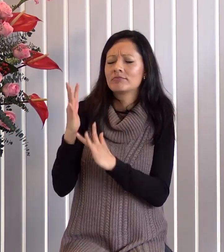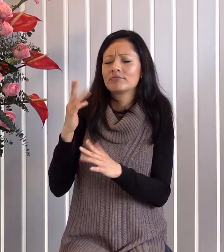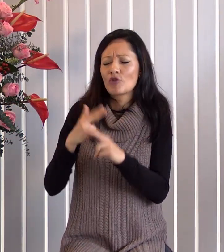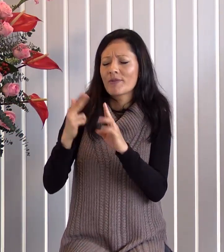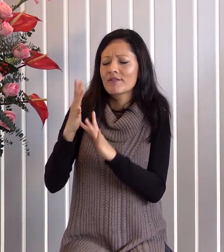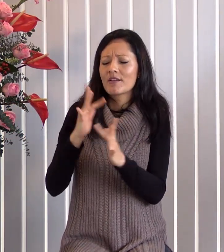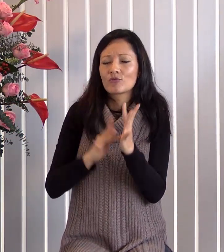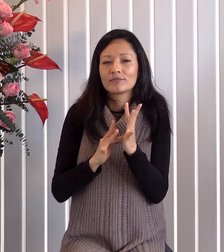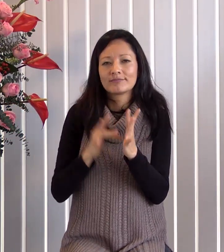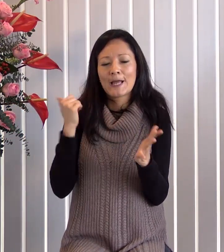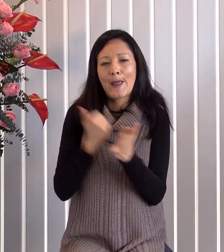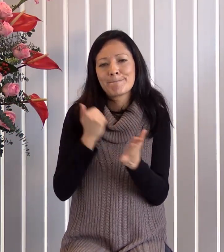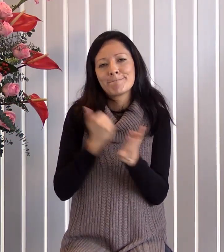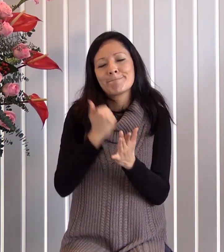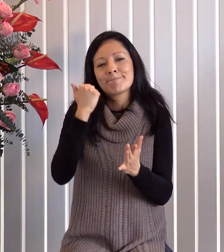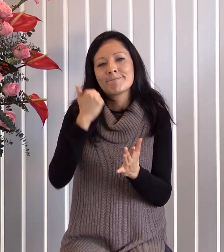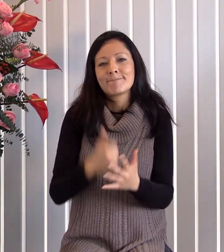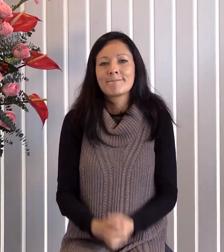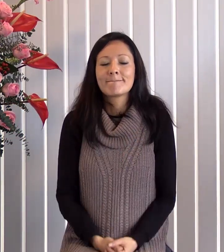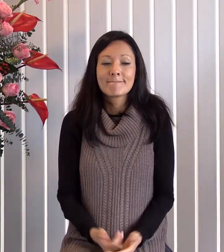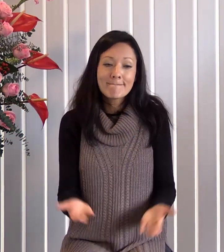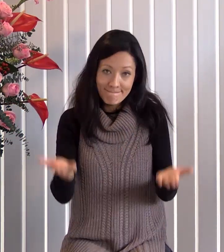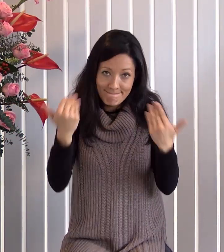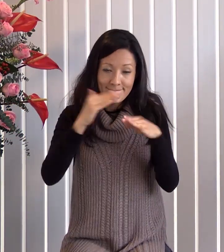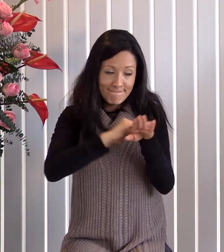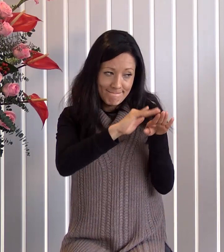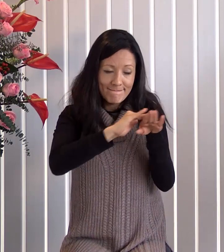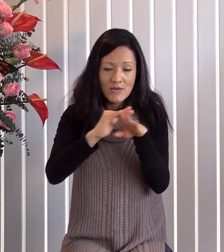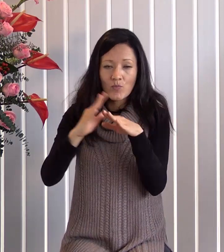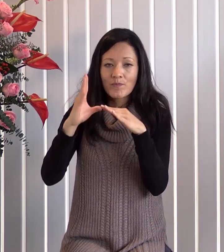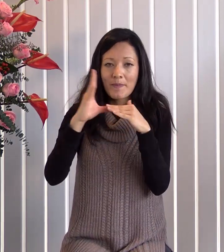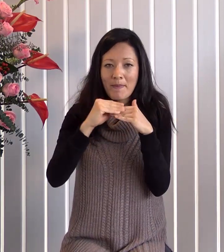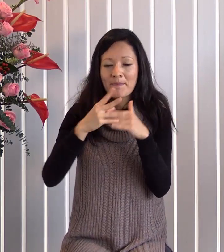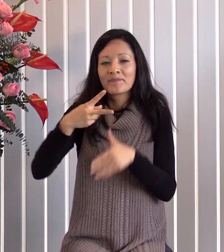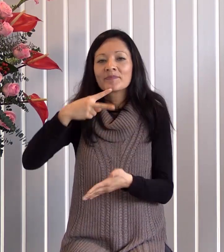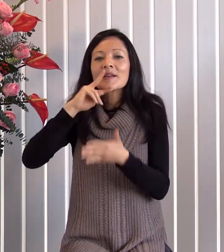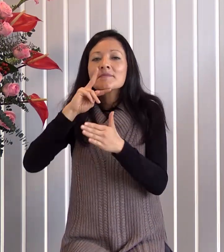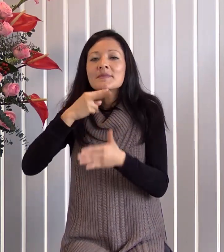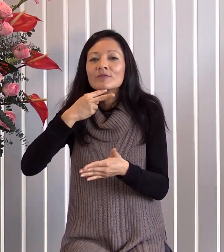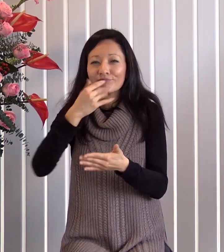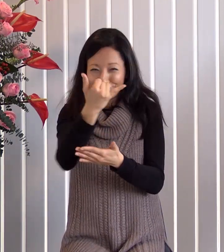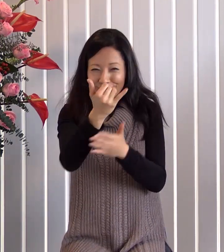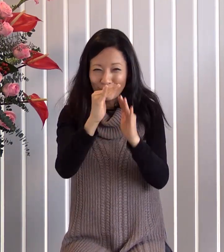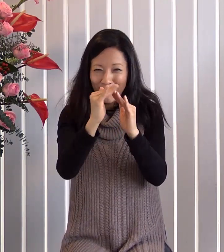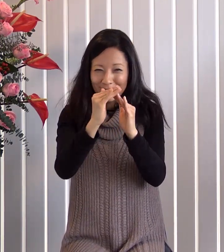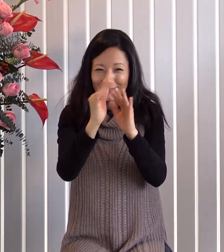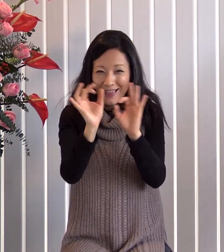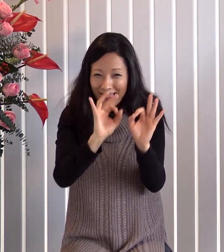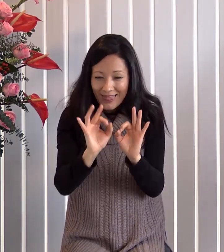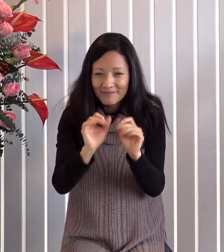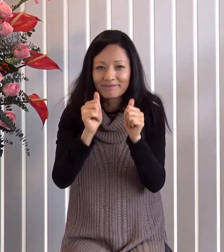nombre de Jesús. Amén. Vamos a tomar la Santa Cena dándole gracias al Señor por su